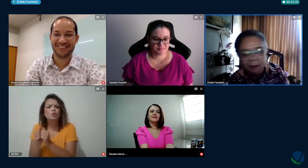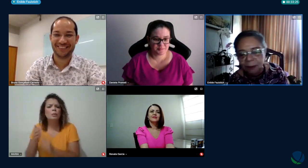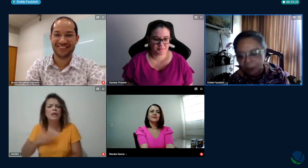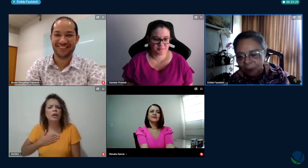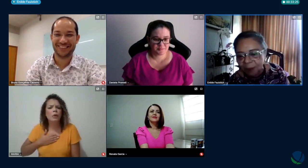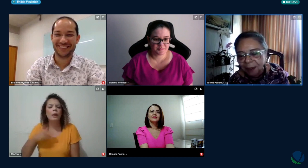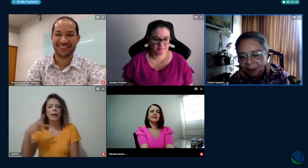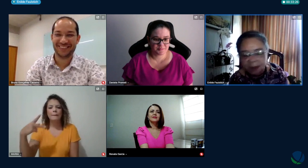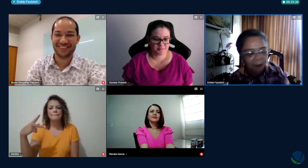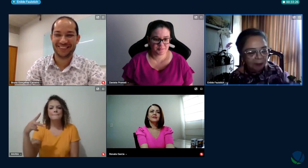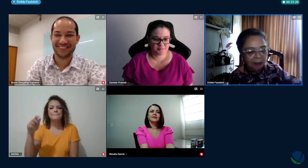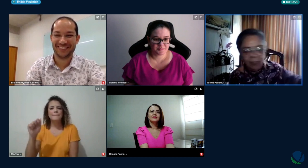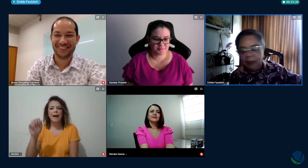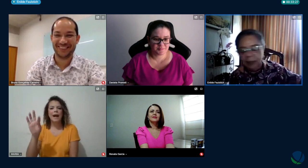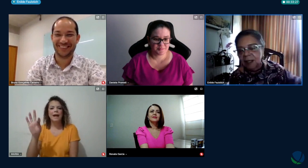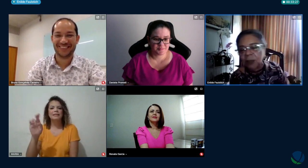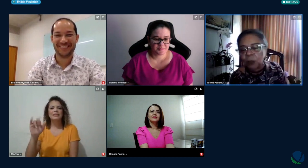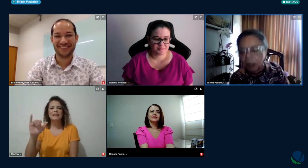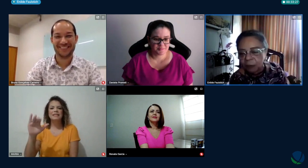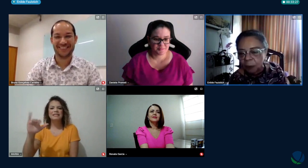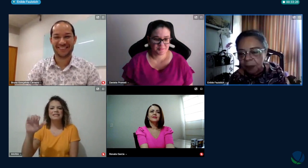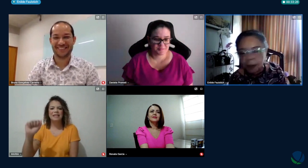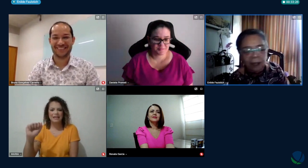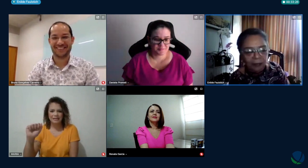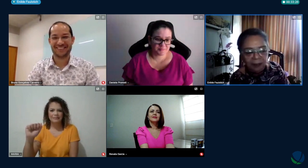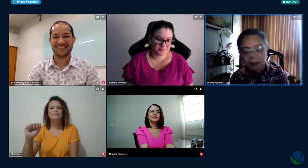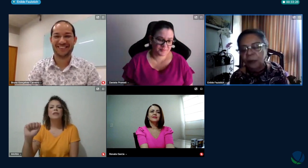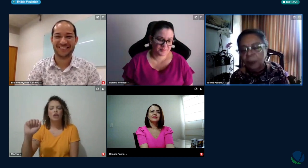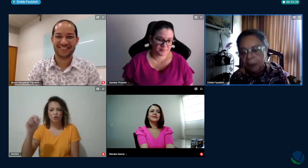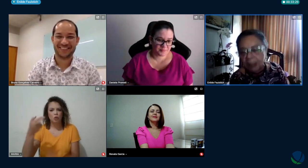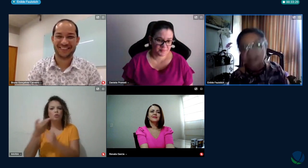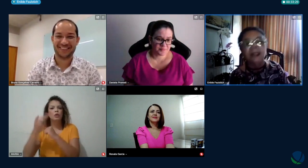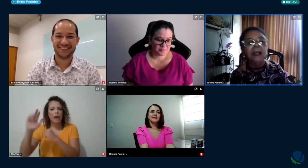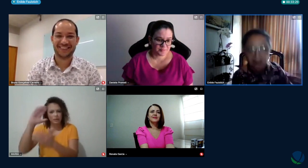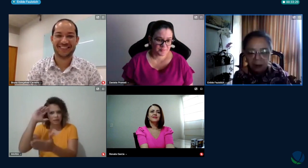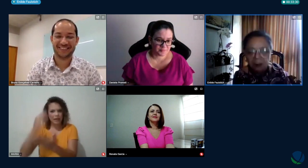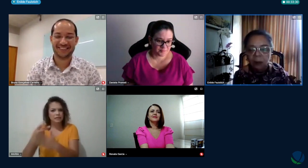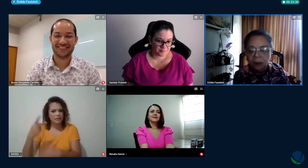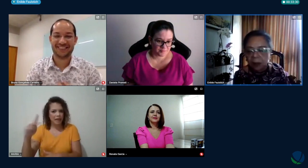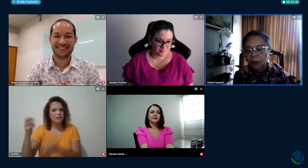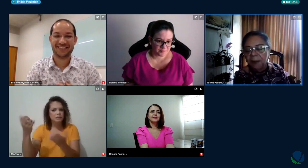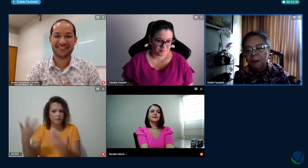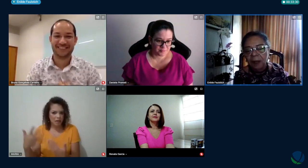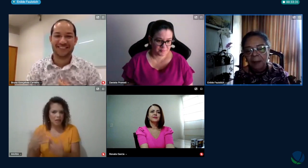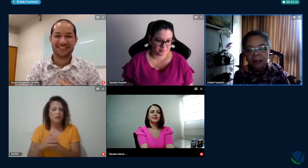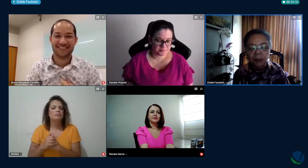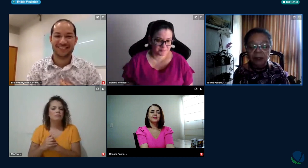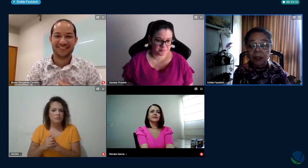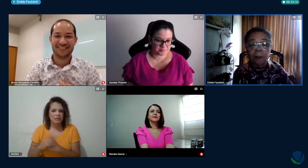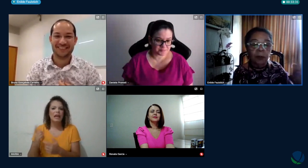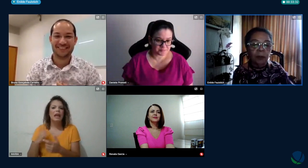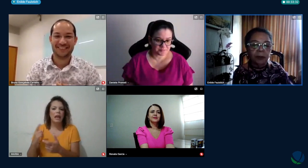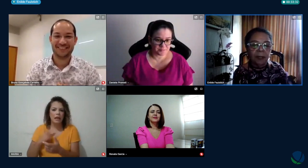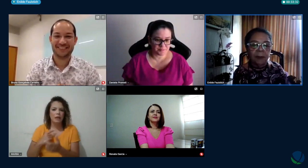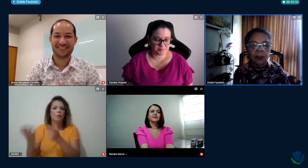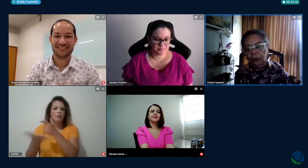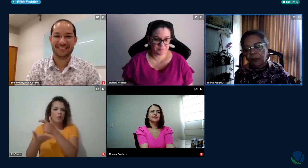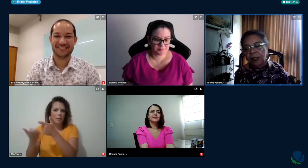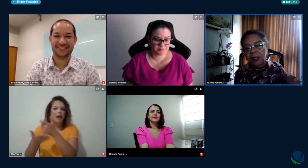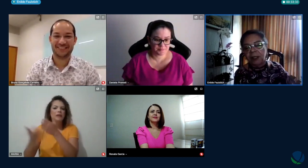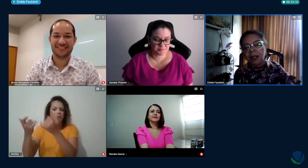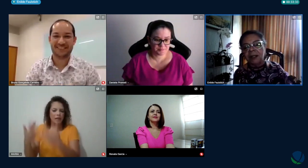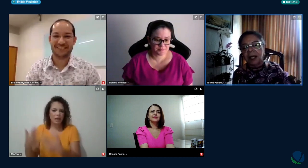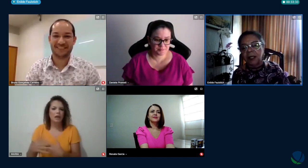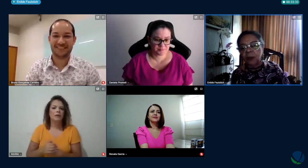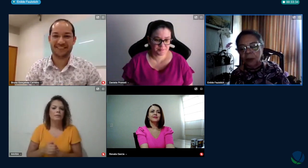ela, na época de Dom João. Né? Santa Patrícia, a tese dela, doutorado, foi comigo, lá falando de morfema base e tal e tal. Né? Mas eu há muito tempo